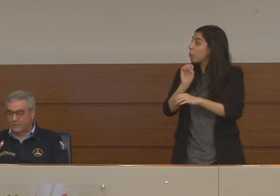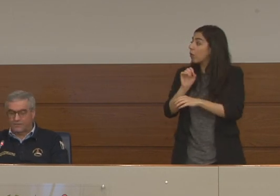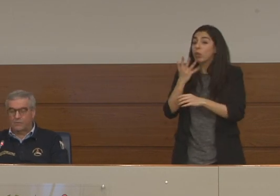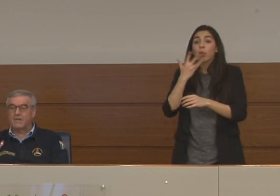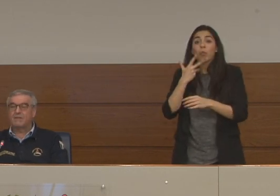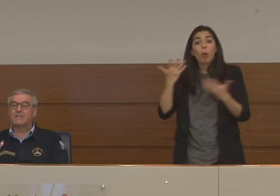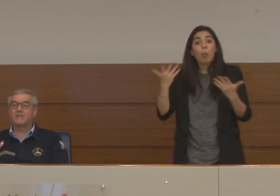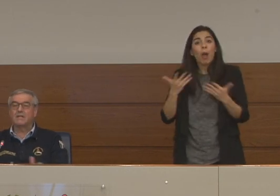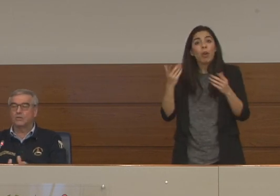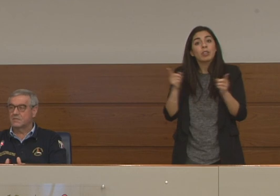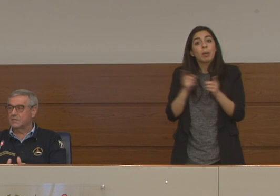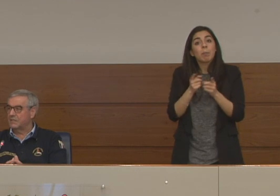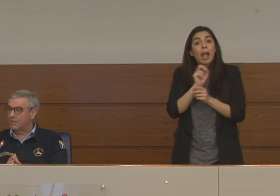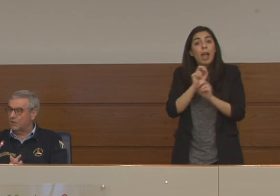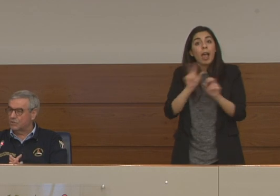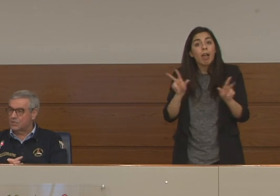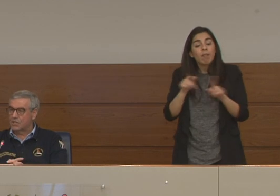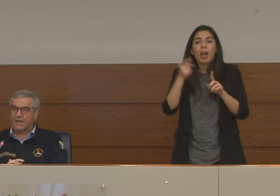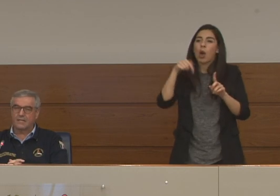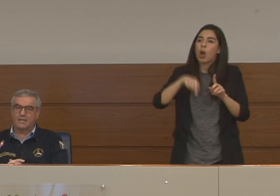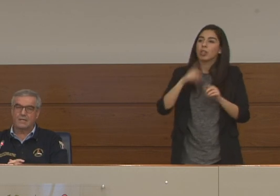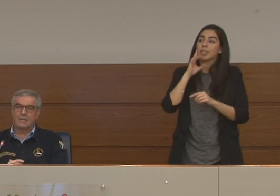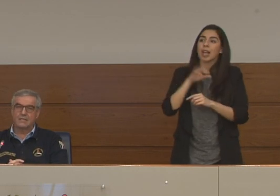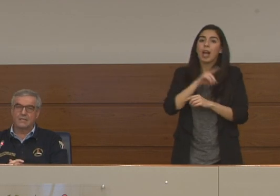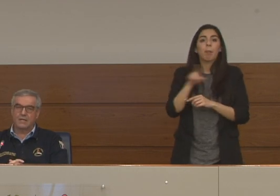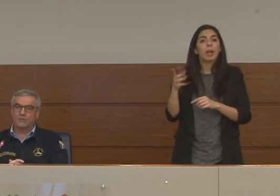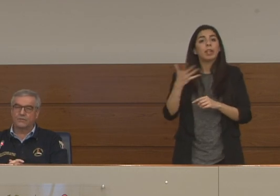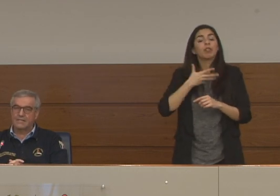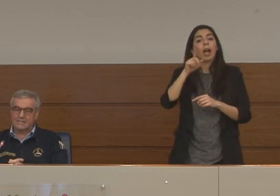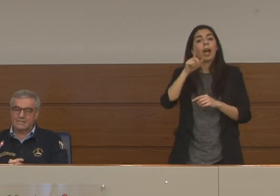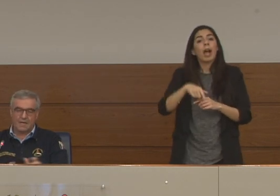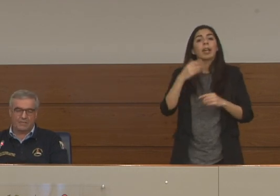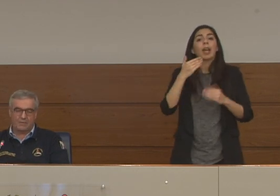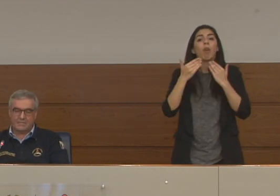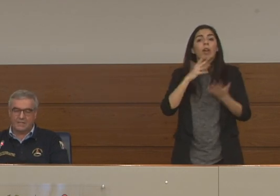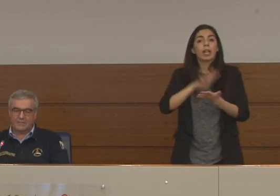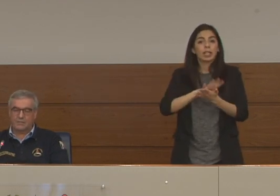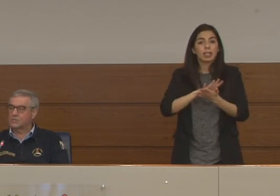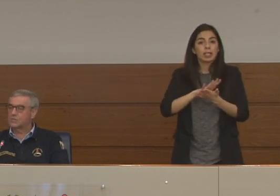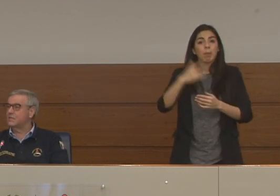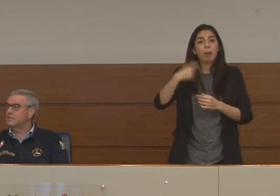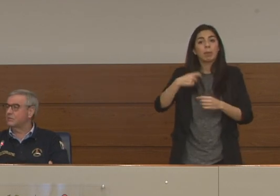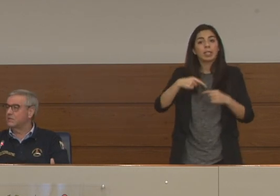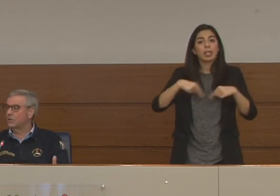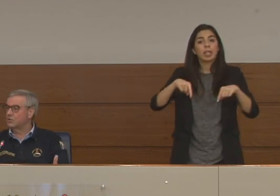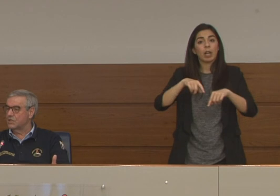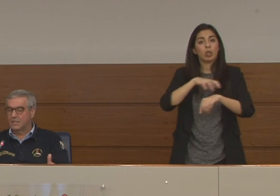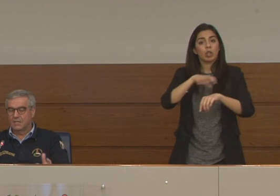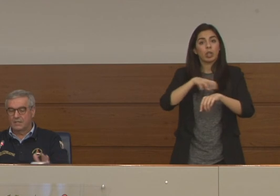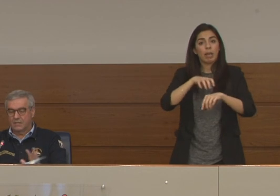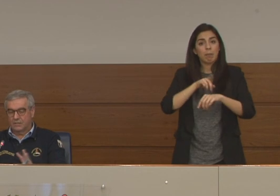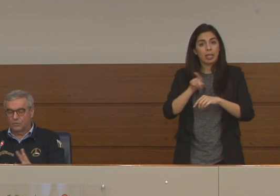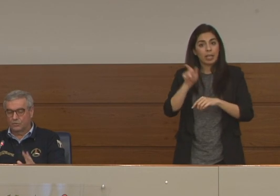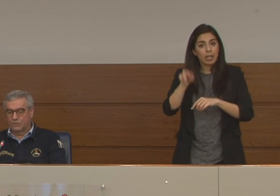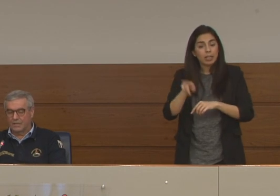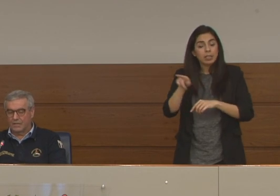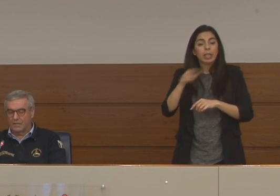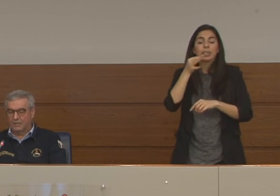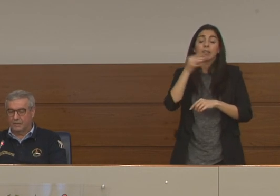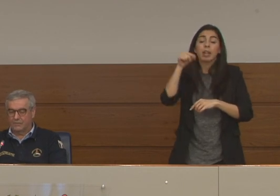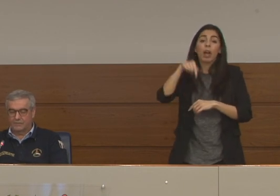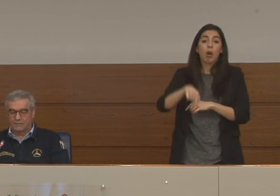fare un breve intervento come sapete oggi c'è anche la conferenza stampa del presidente del consiglio visti quindi oggi non